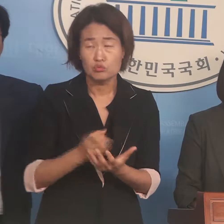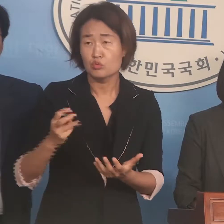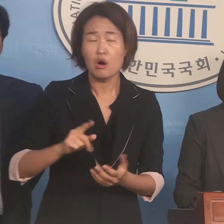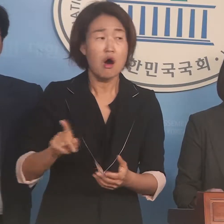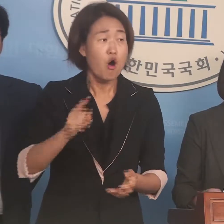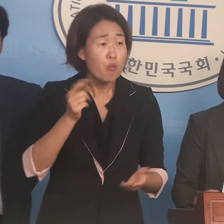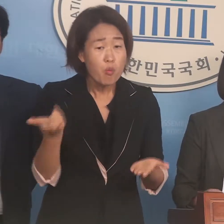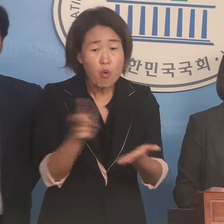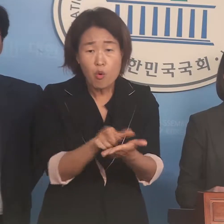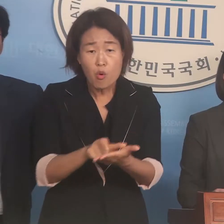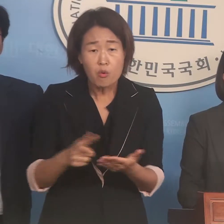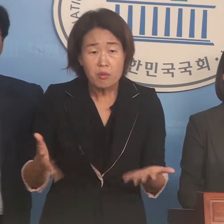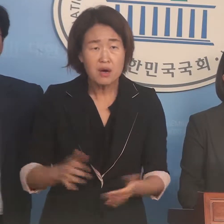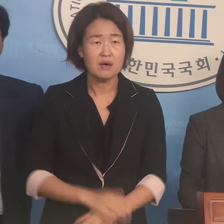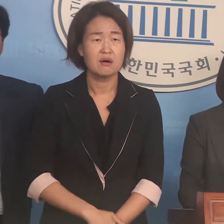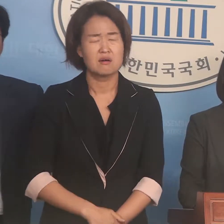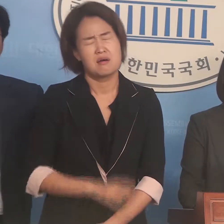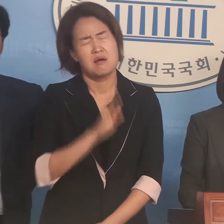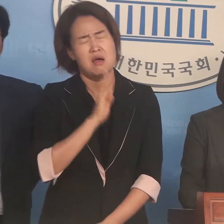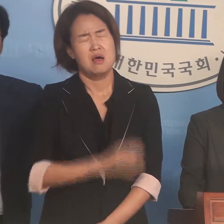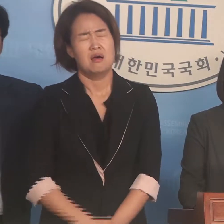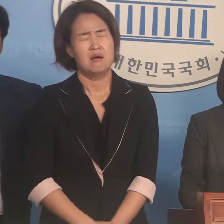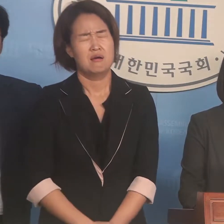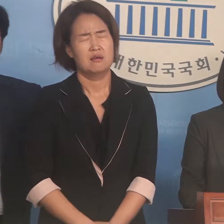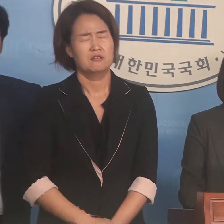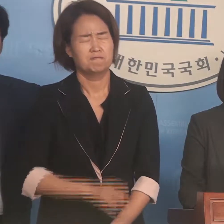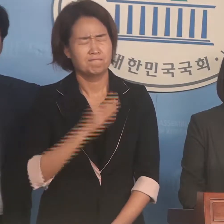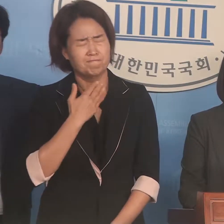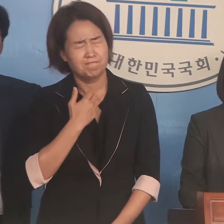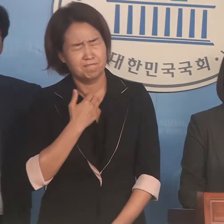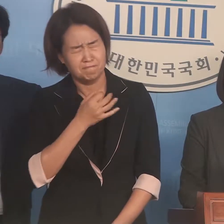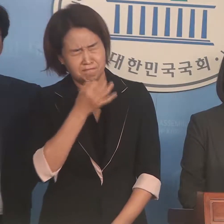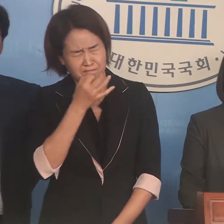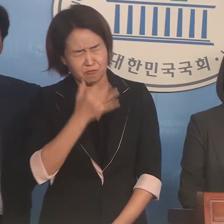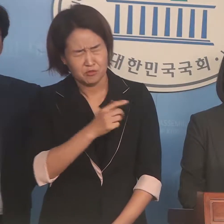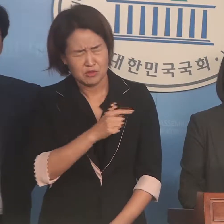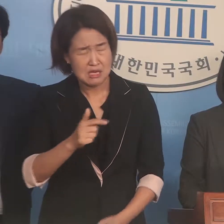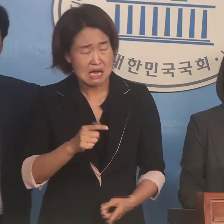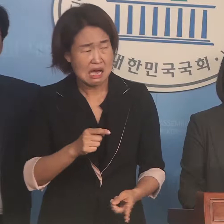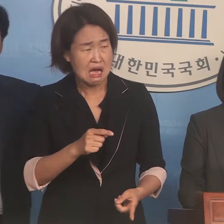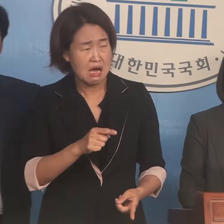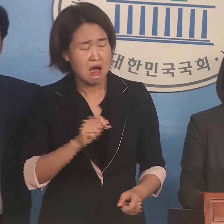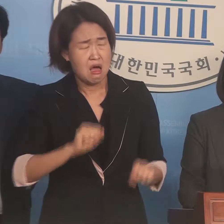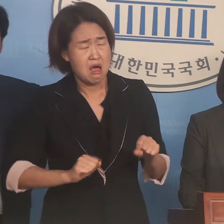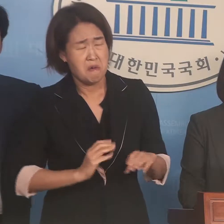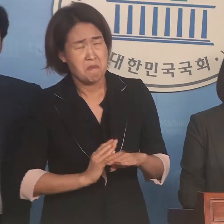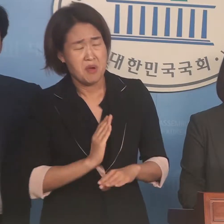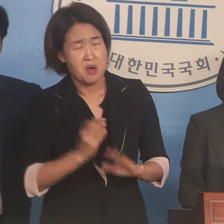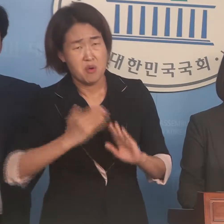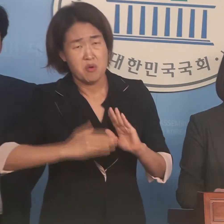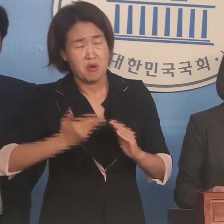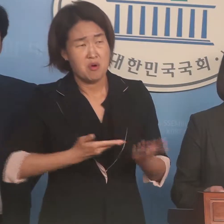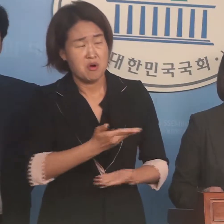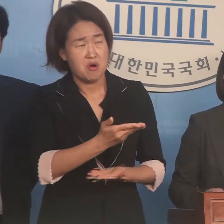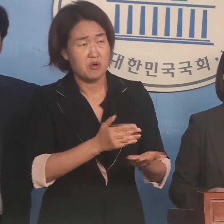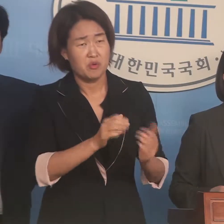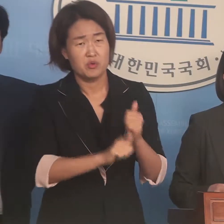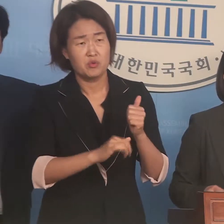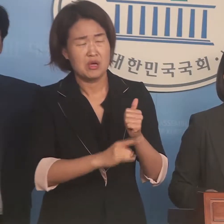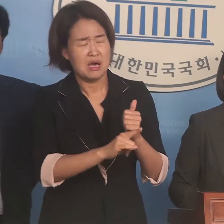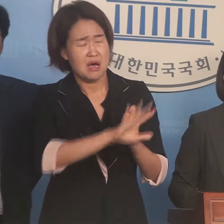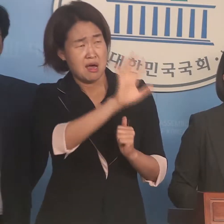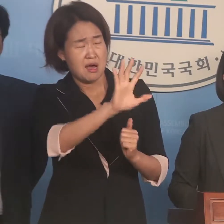담지 못하는 처절한 을들의 절박함, 공정위의 태도를 보며 느끼는 절망과 비탄을